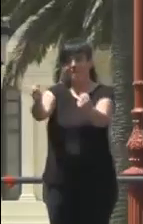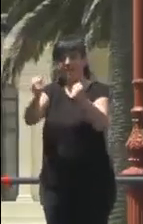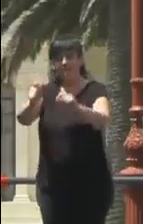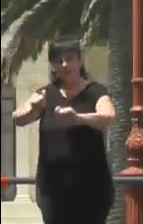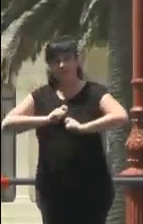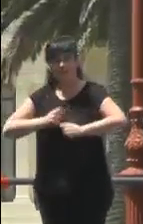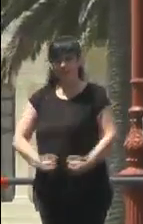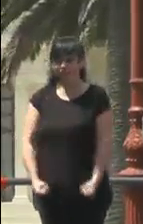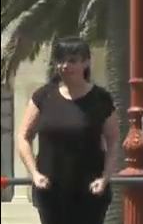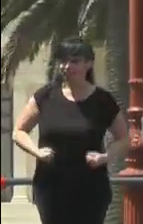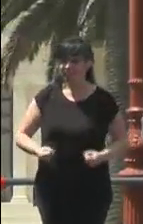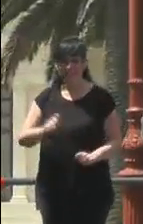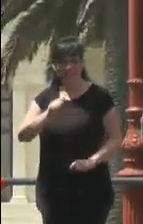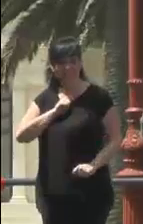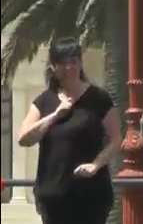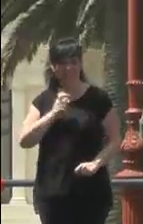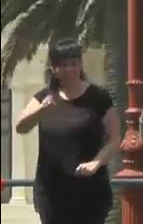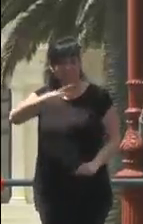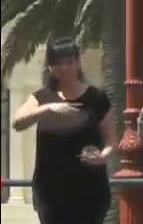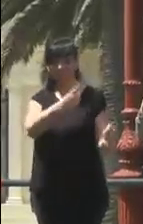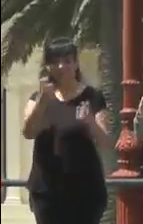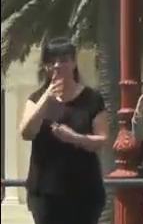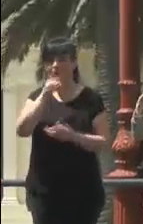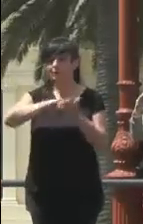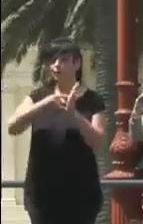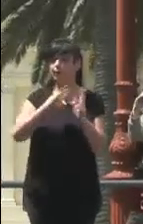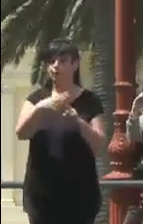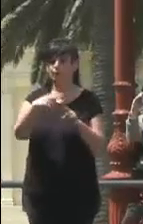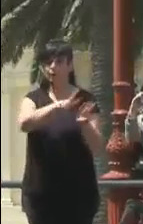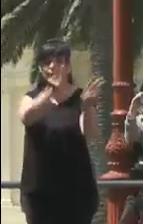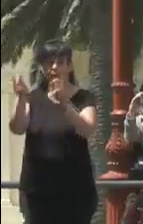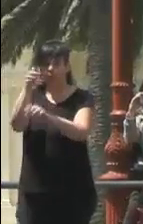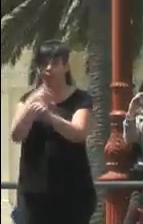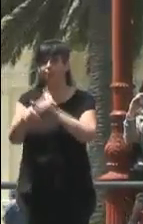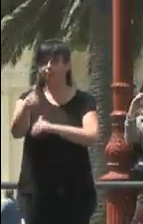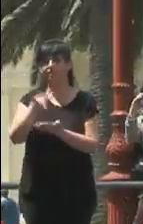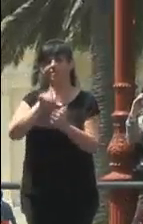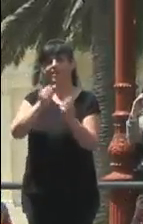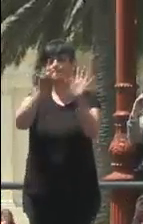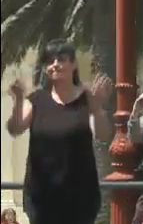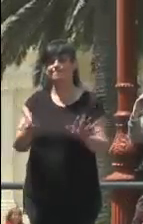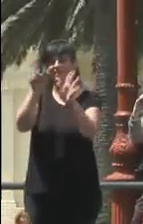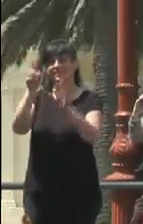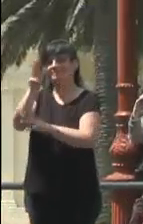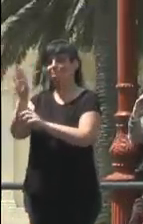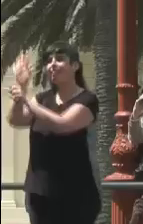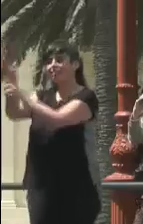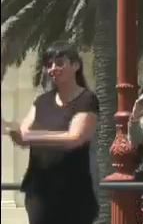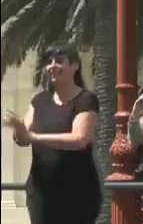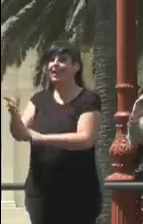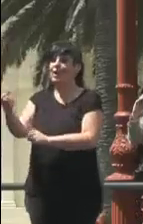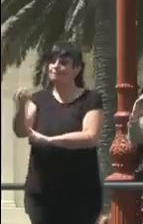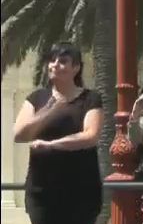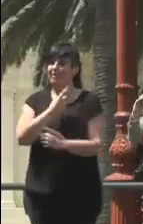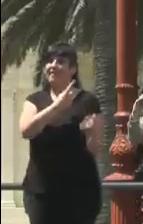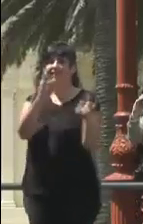de fuerza y es precisamente lo que necesitamos en este proyecto político para que el 26 de junio echemos al Partido Popular. Eso